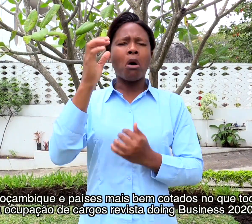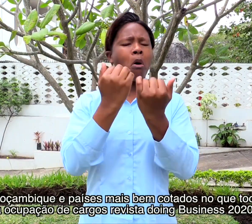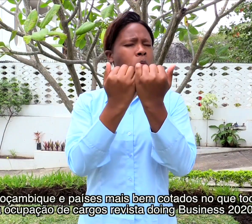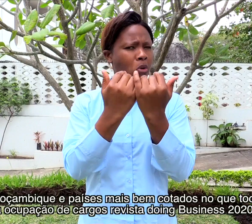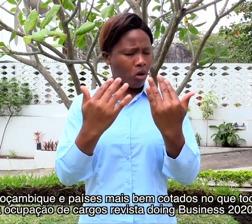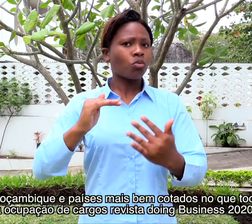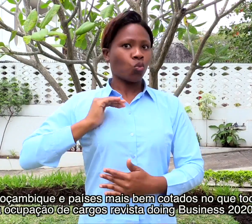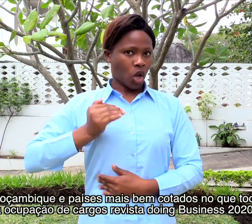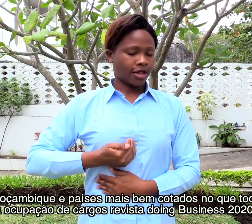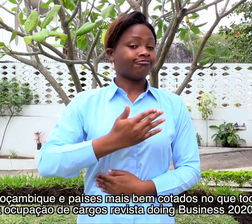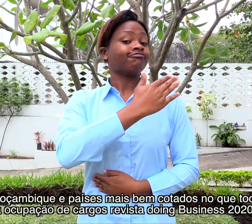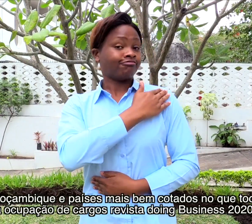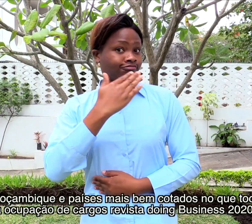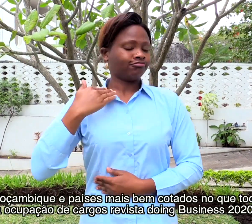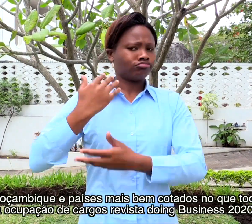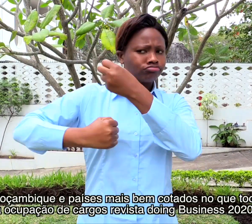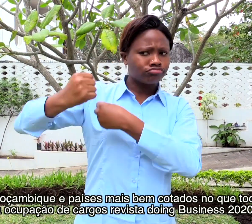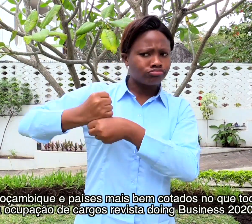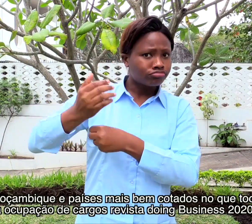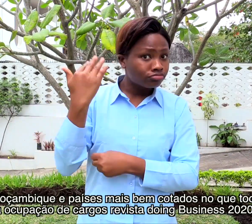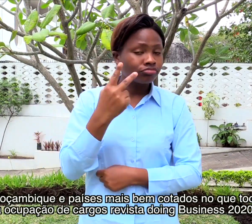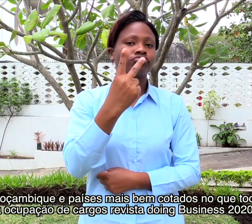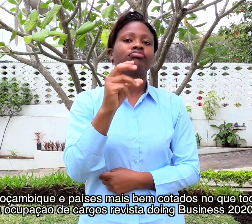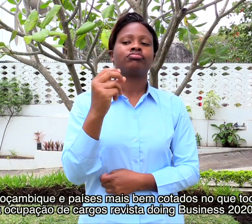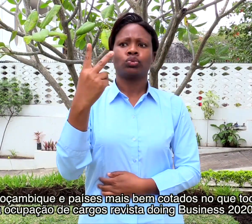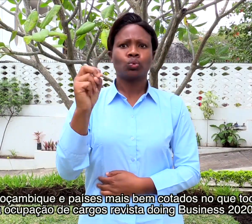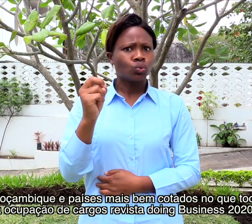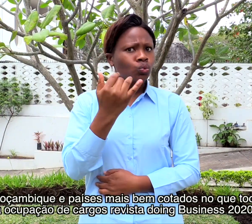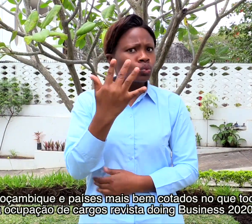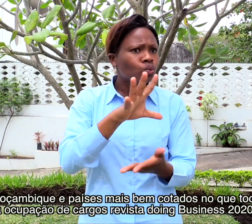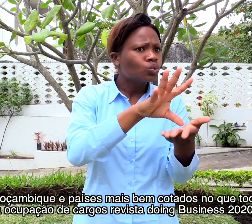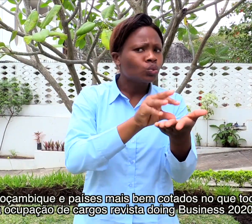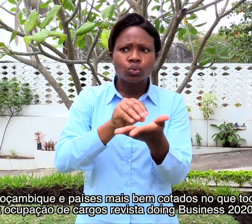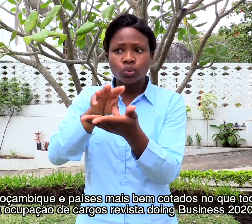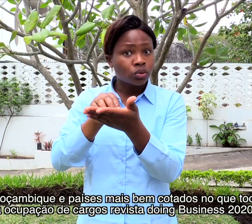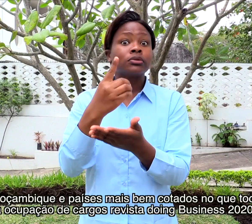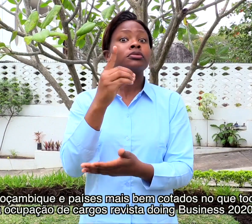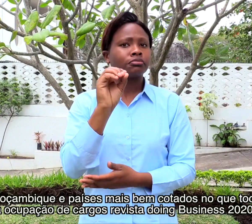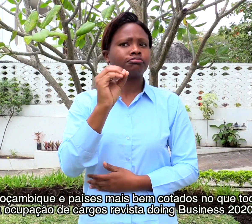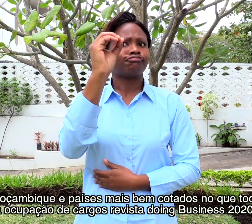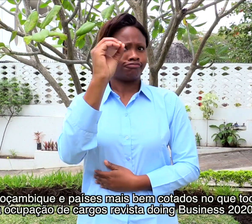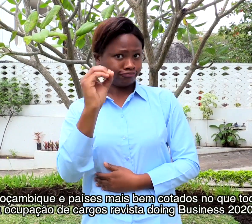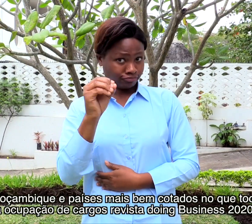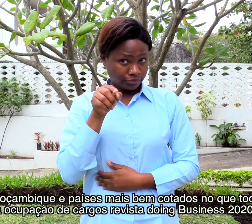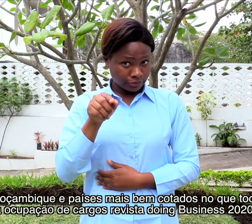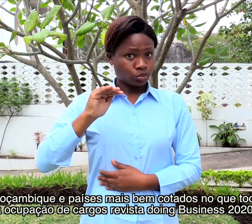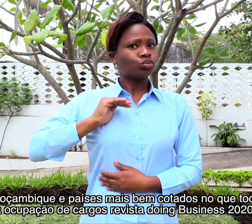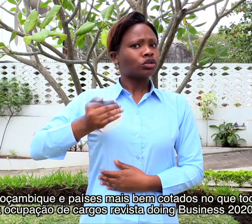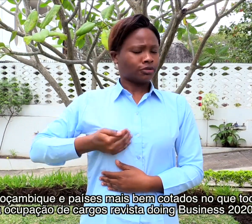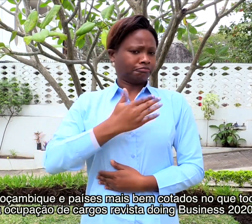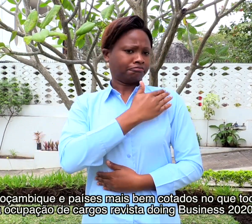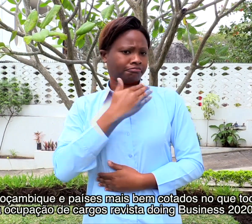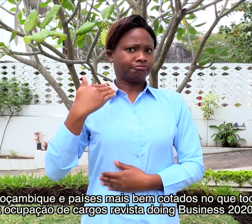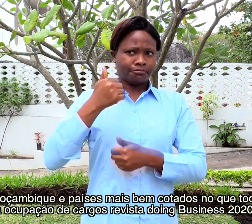Moçambique é um dos países mais bem cotados no que toca à ocupação de cargos de liderança por mulheres. Segundo a revista Doing